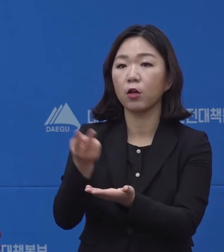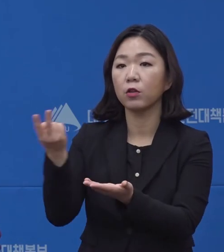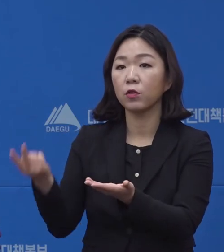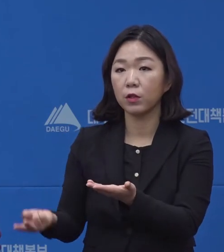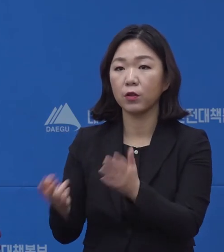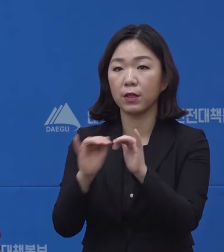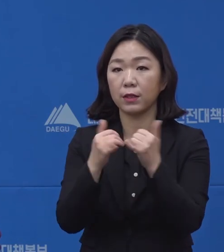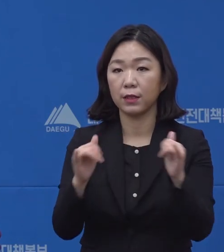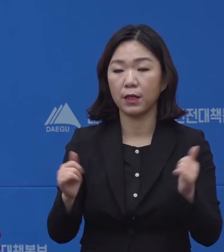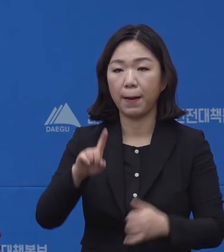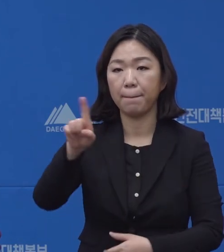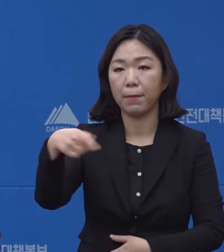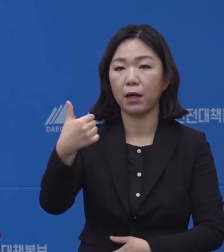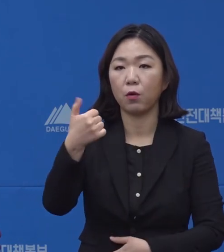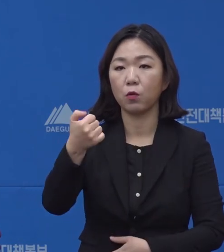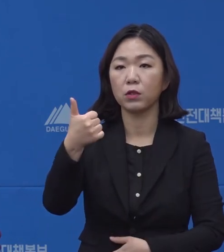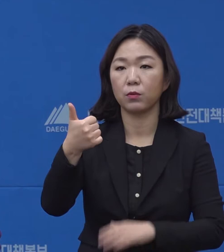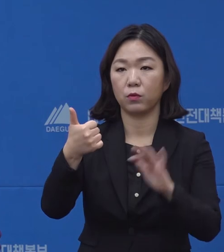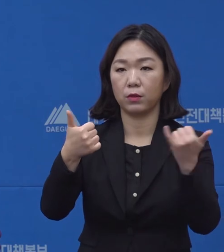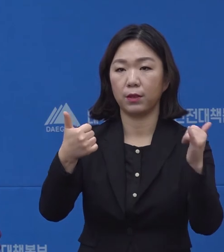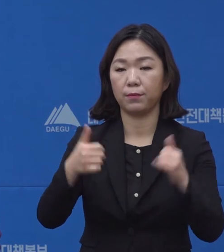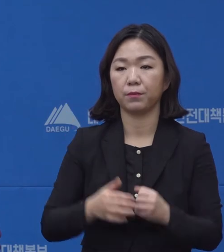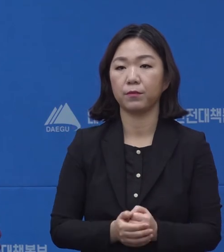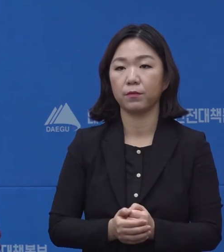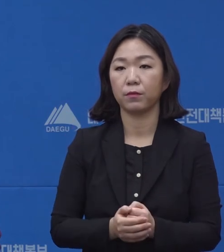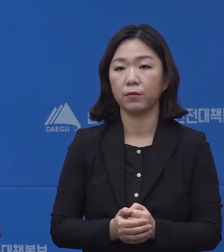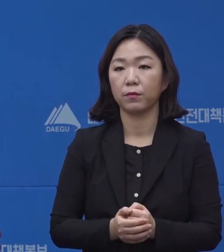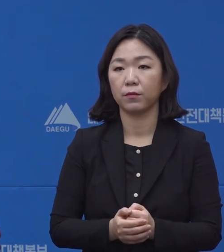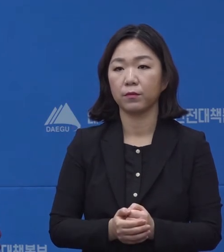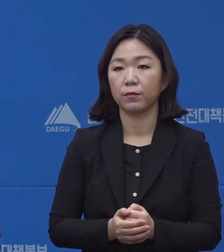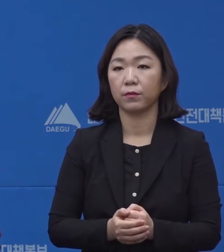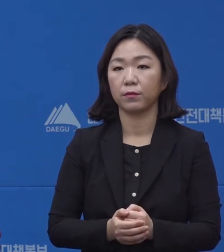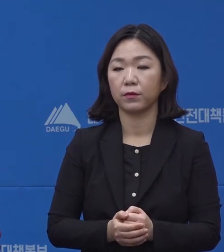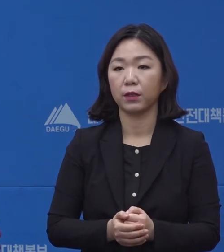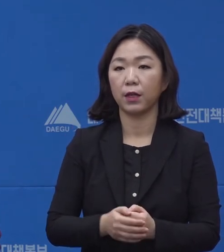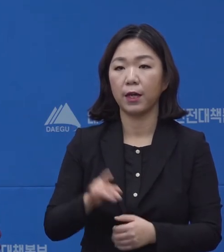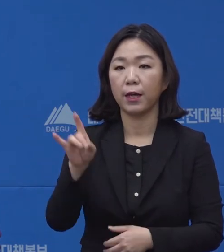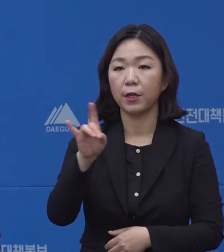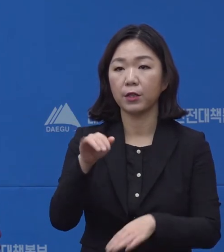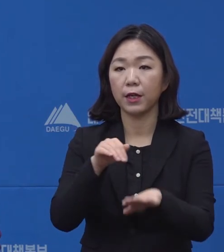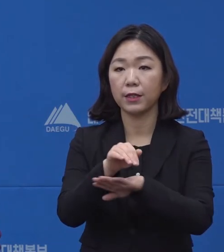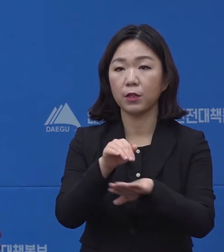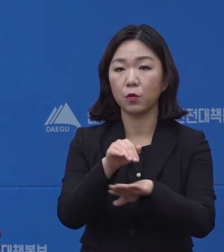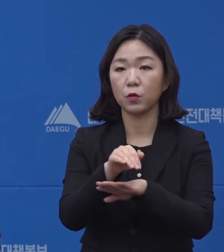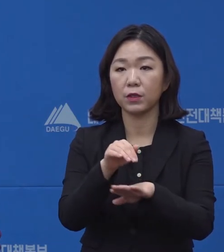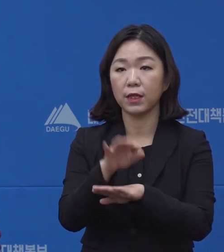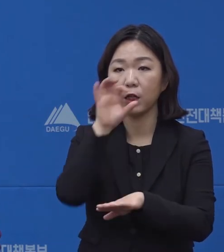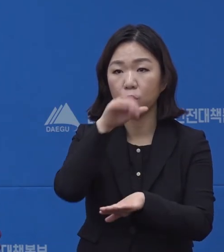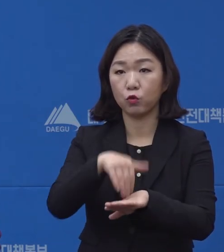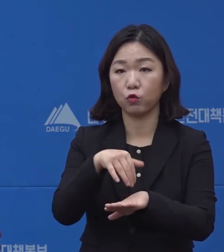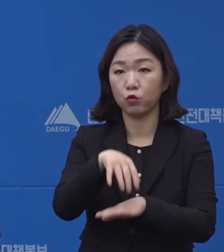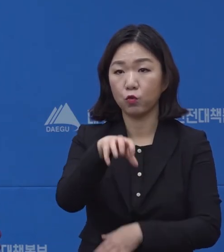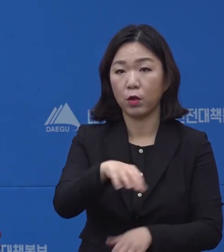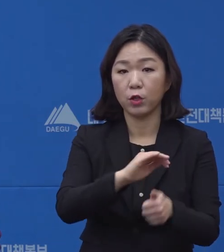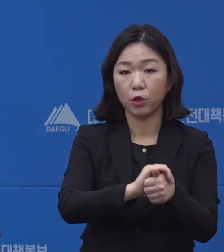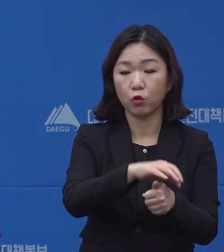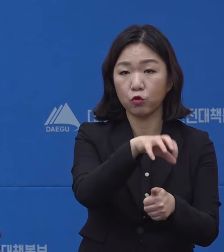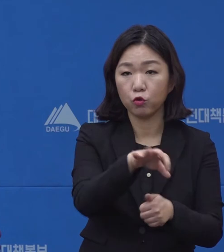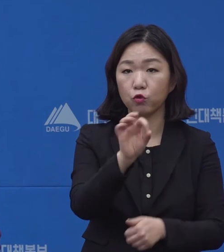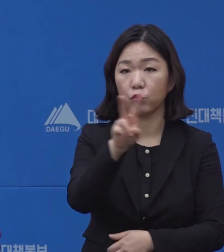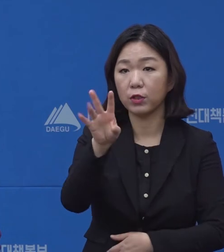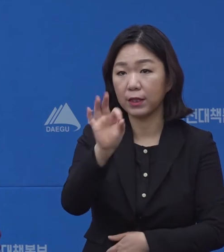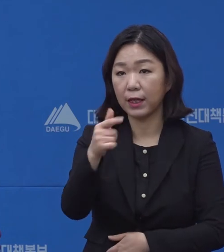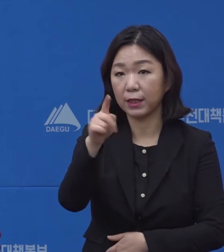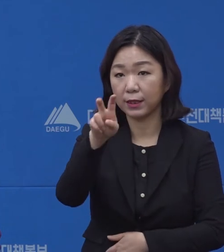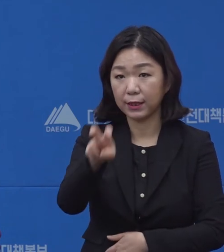환자는 155명입니다. 한편 현대자동차그룹 연수원은 경주 양남면